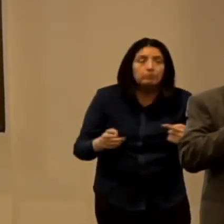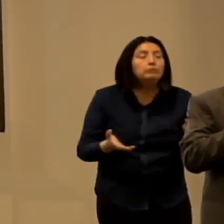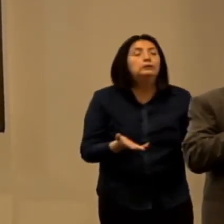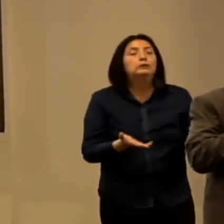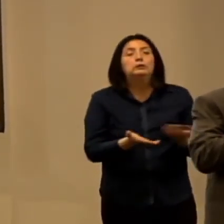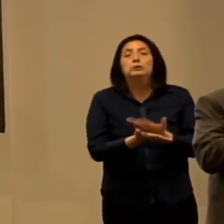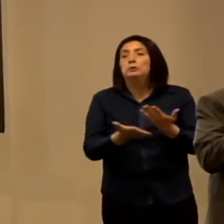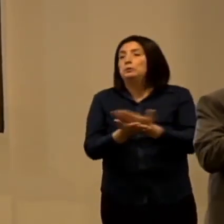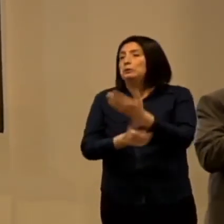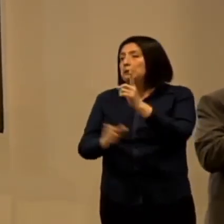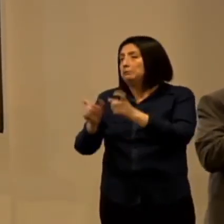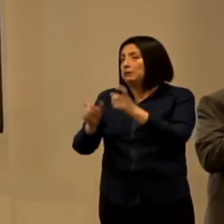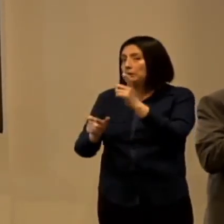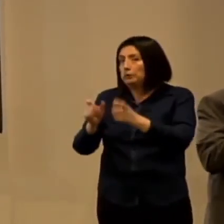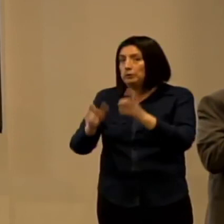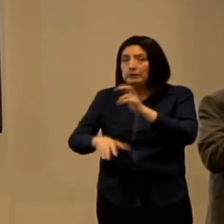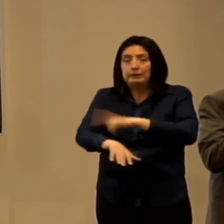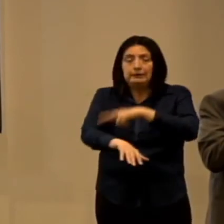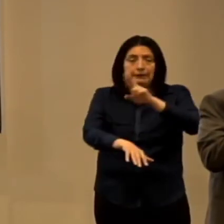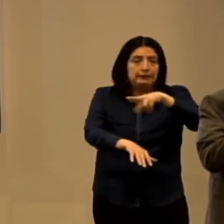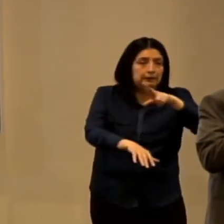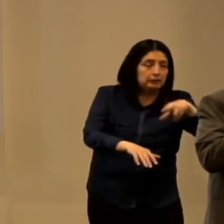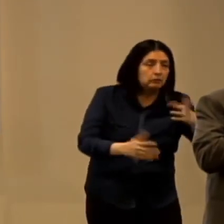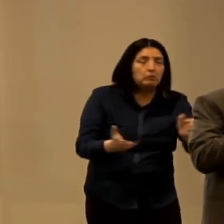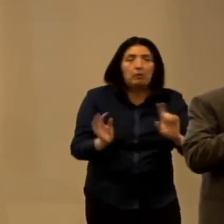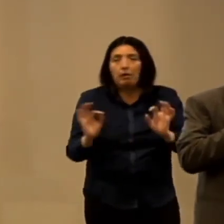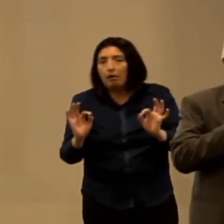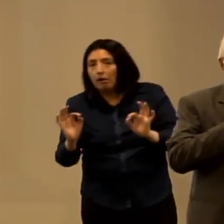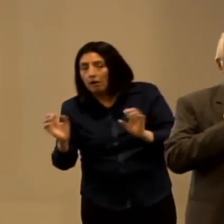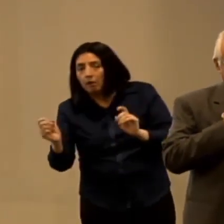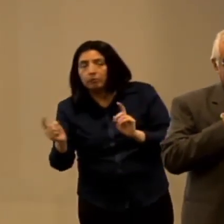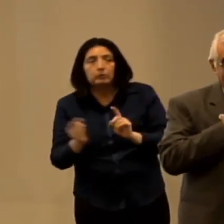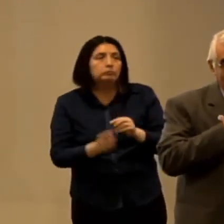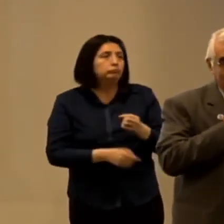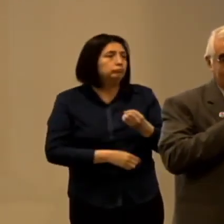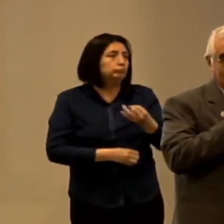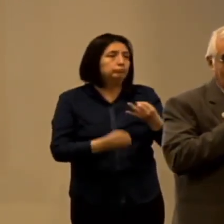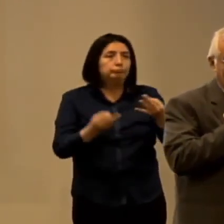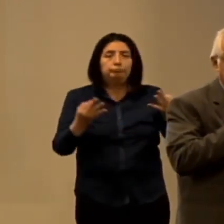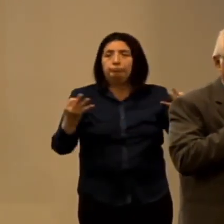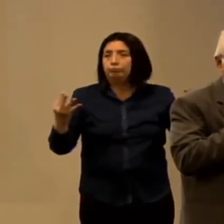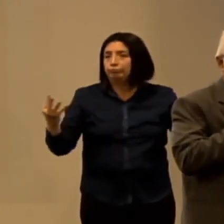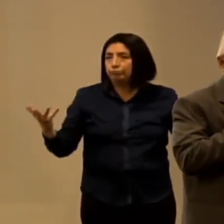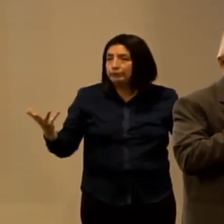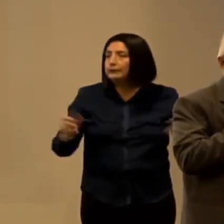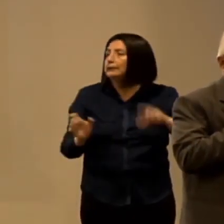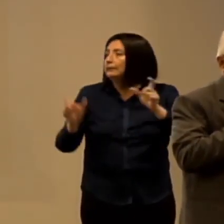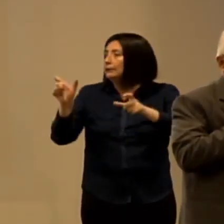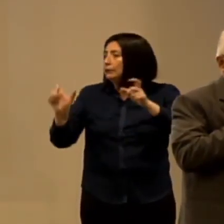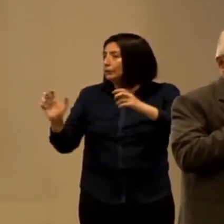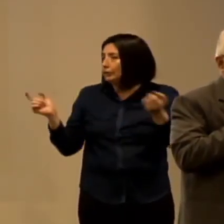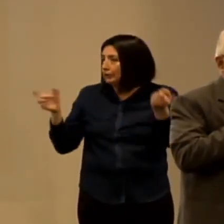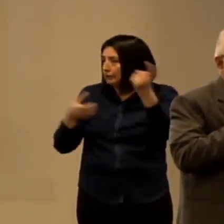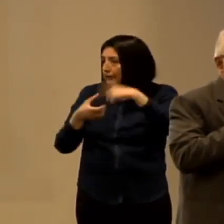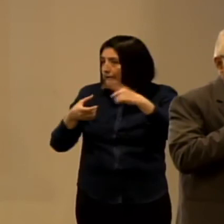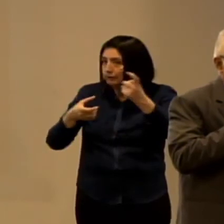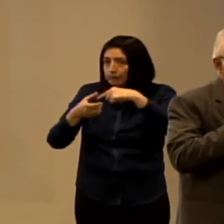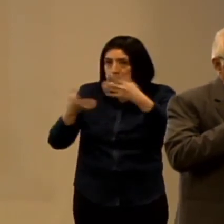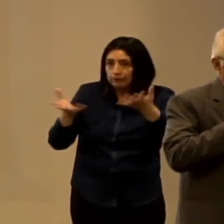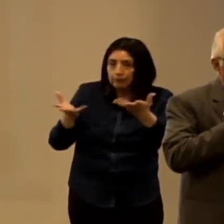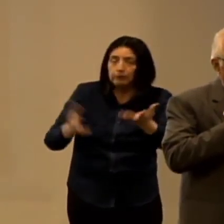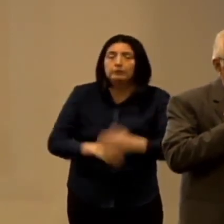nuevos visitantes de las regiones, no hemos tenido oportunidad de que ahora hay una gama tan amplia de los participantes, es